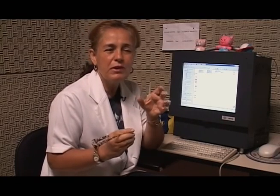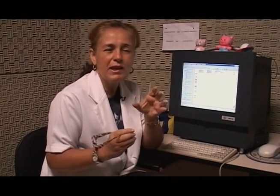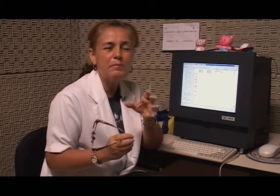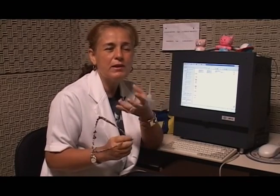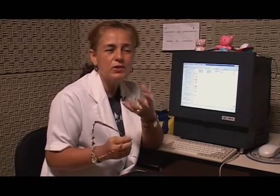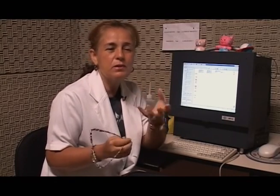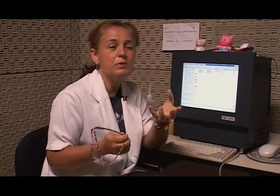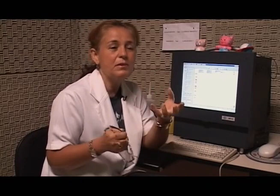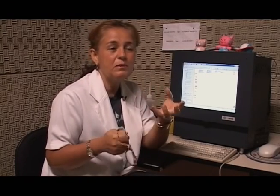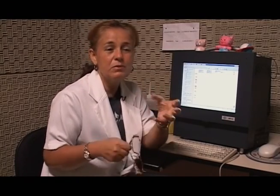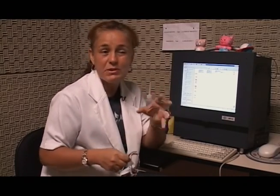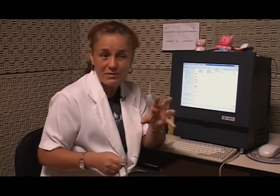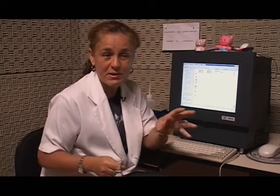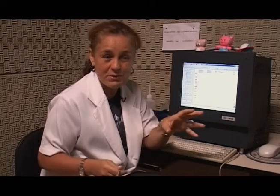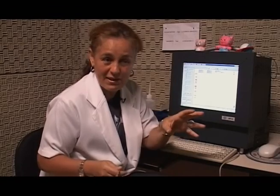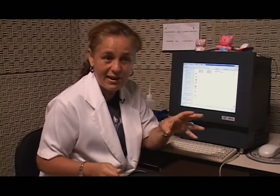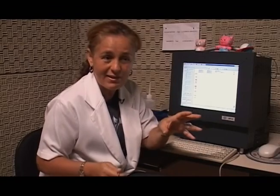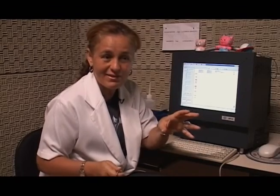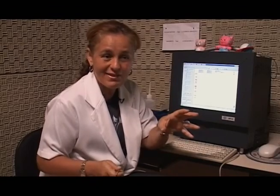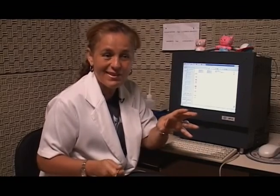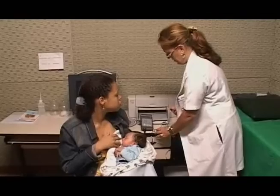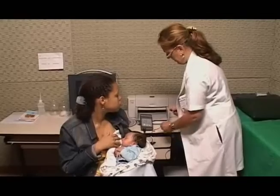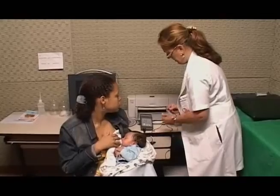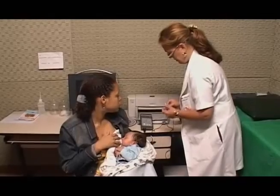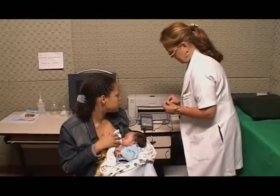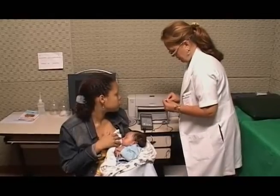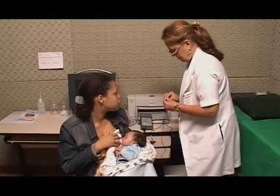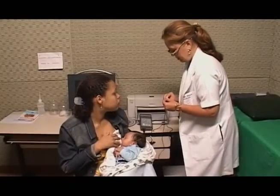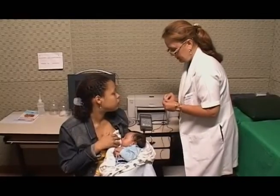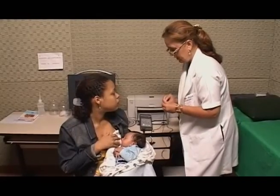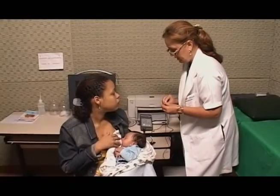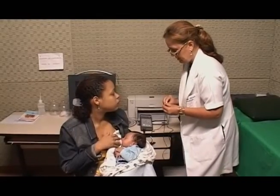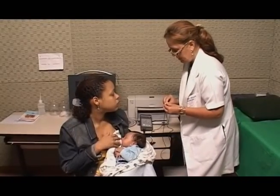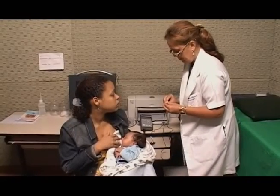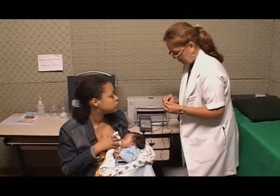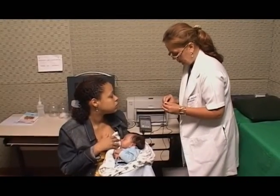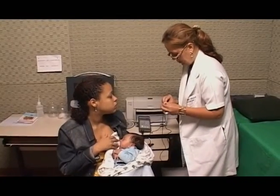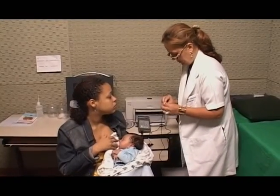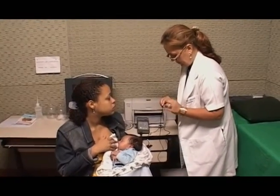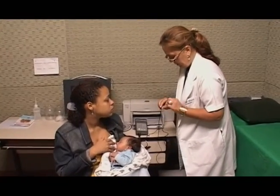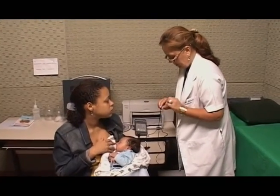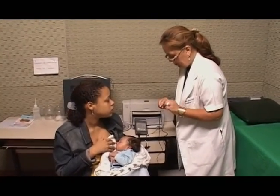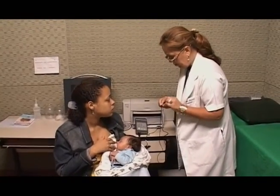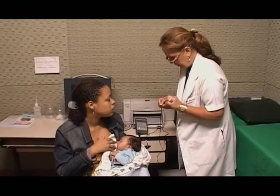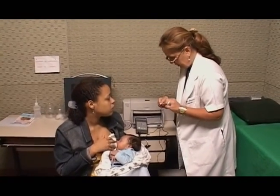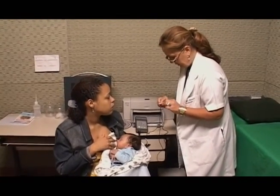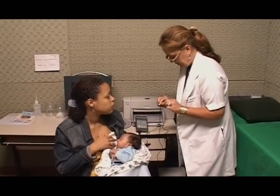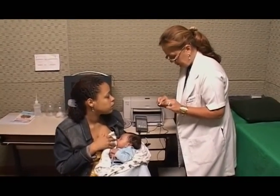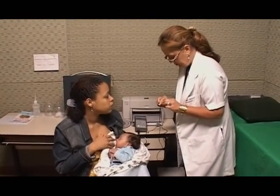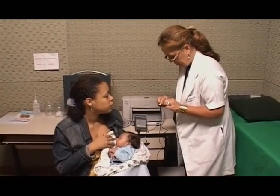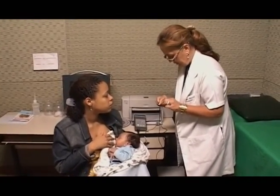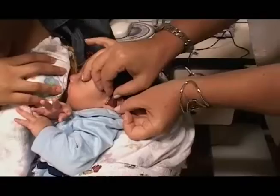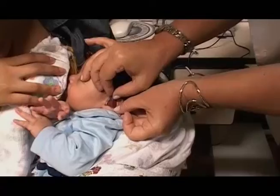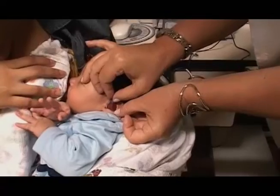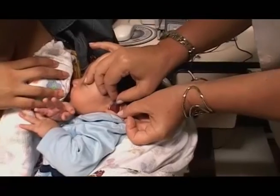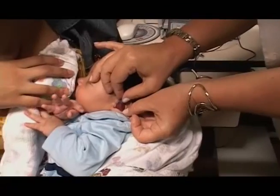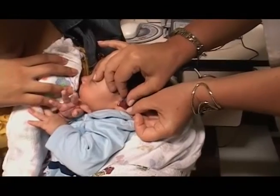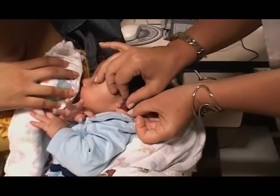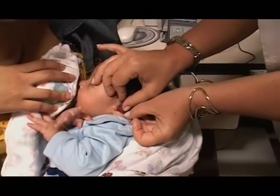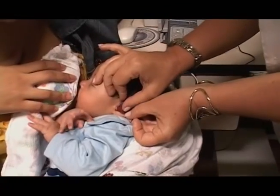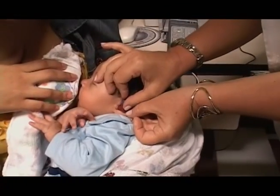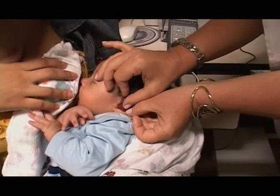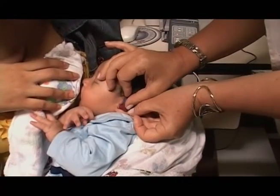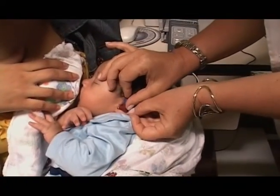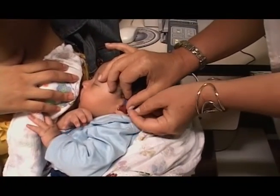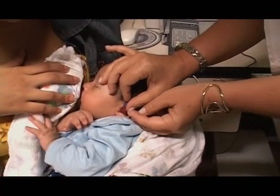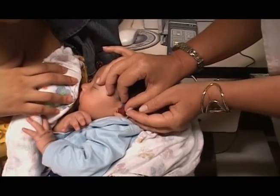do ouvido, aquela parte que dá problema quando você fica resfriado. Aí você passa para a parte interna, para a cóclea, que é